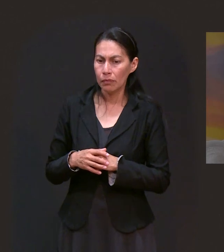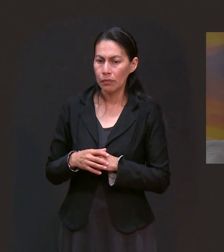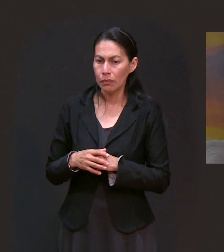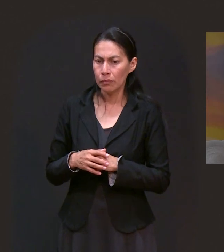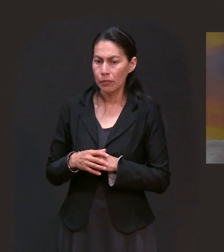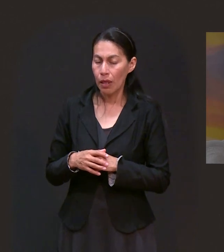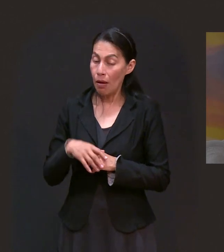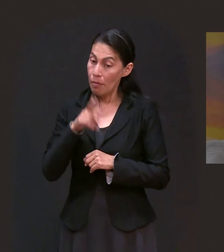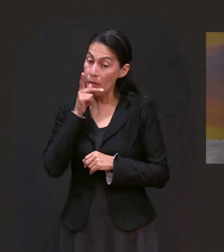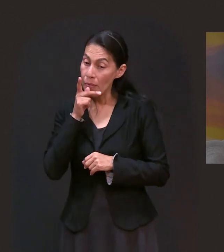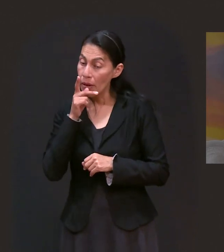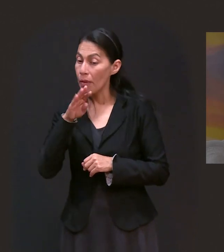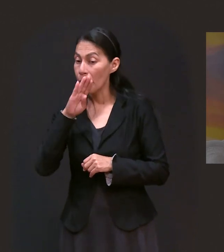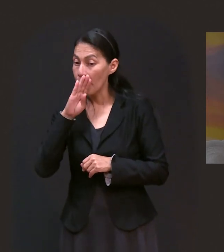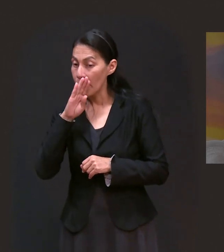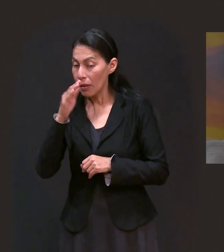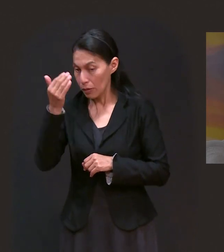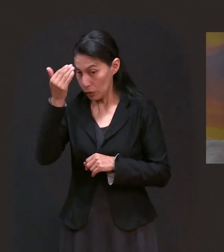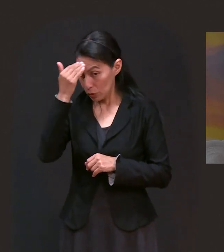entonces